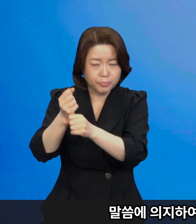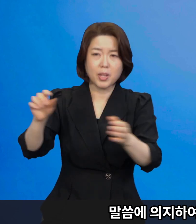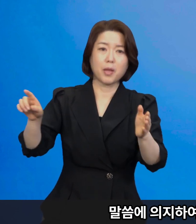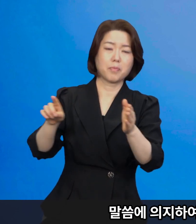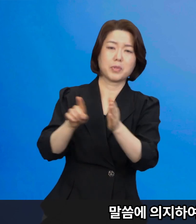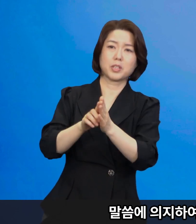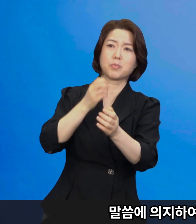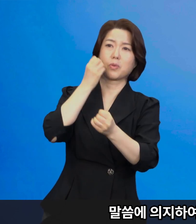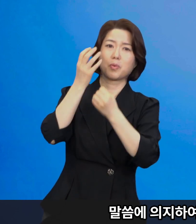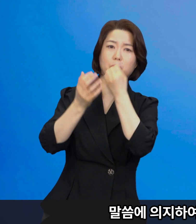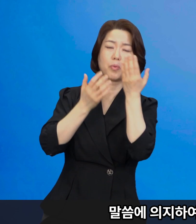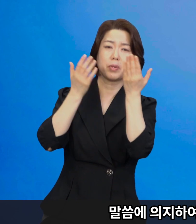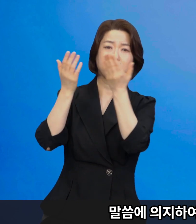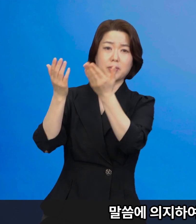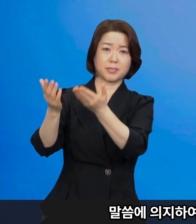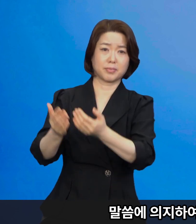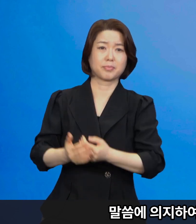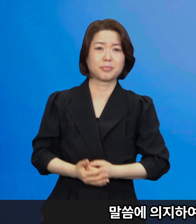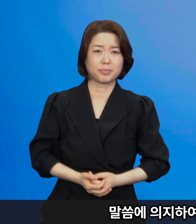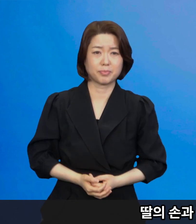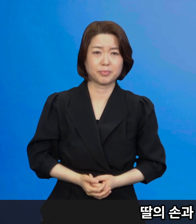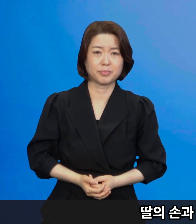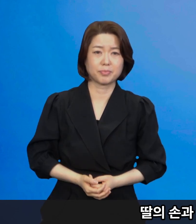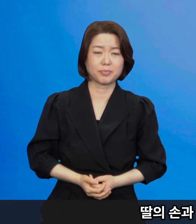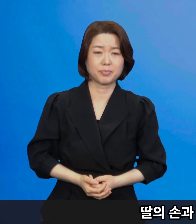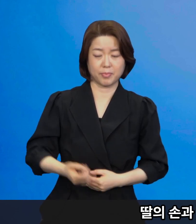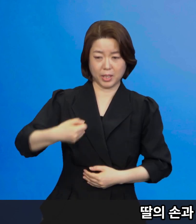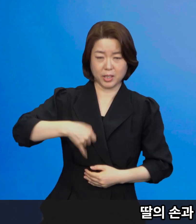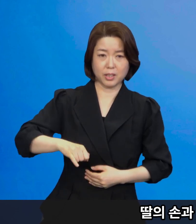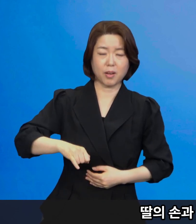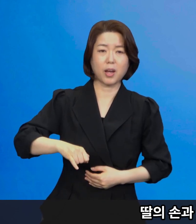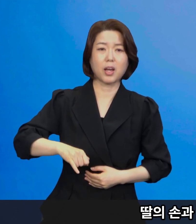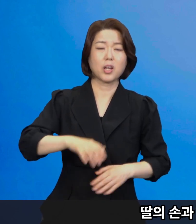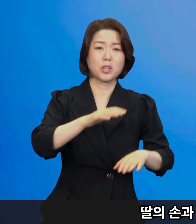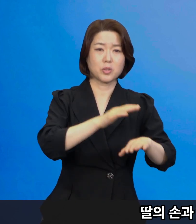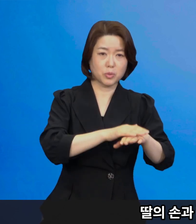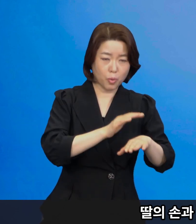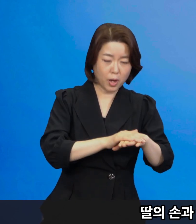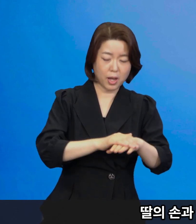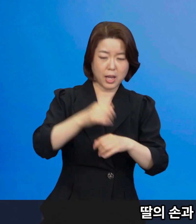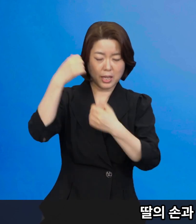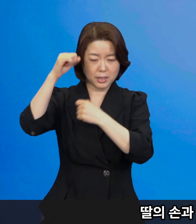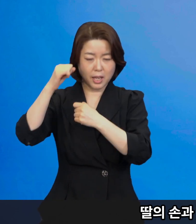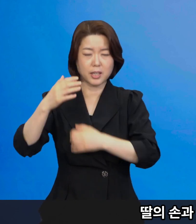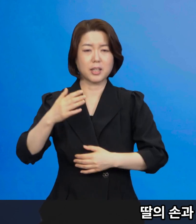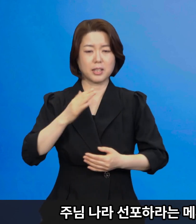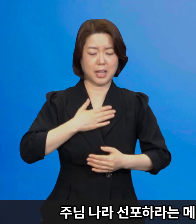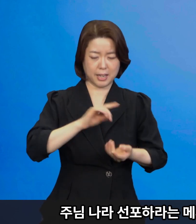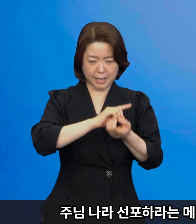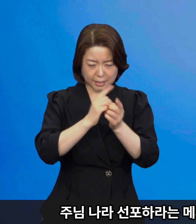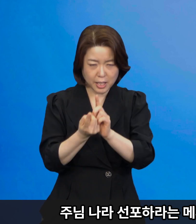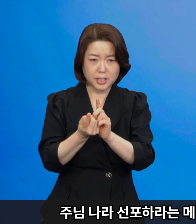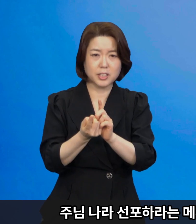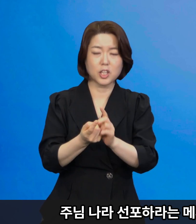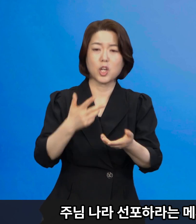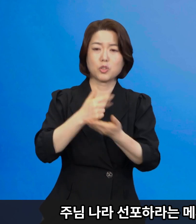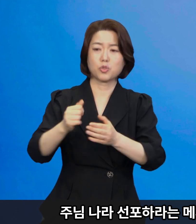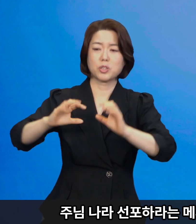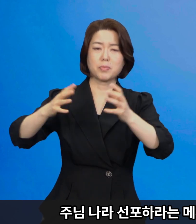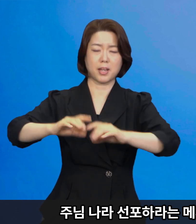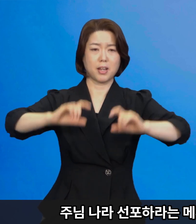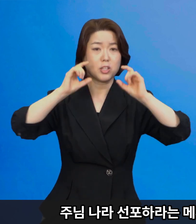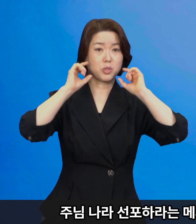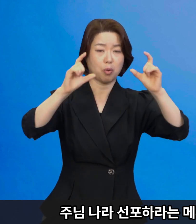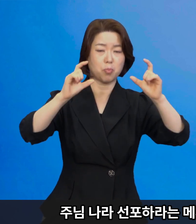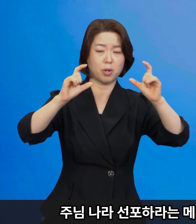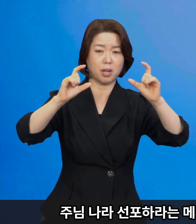믿음으로 고백합니다. 딸의 손과 다리를 대신하여 주님 나라 선포하라는